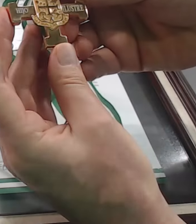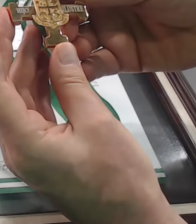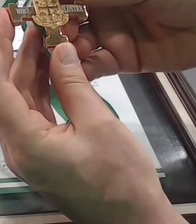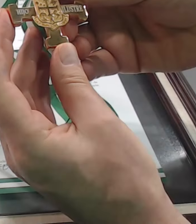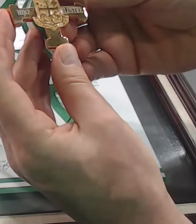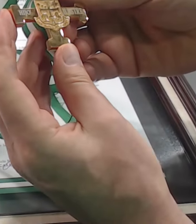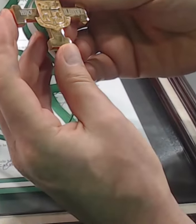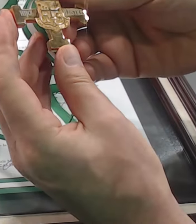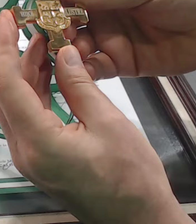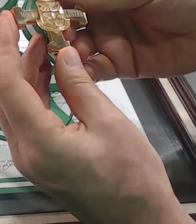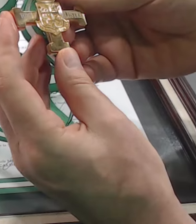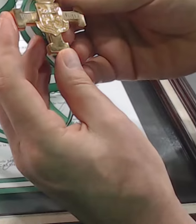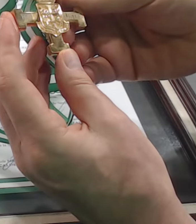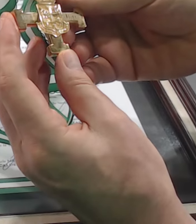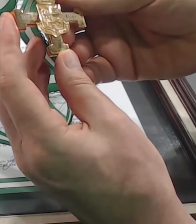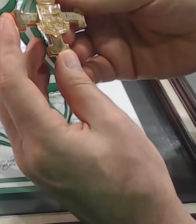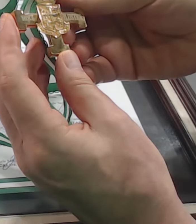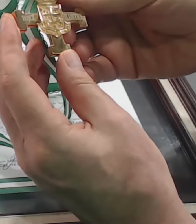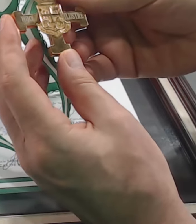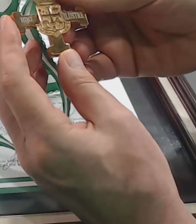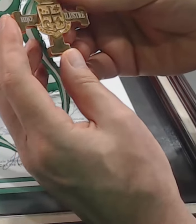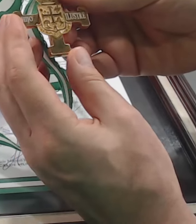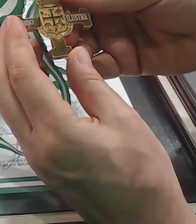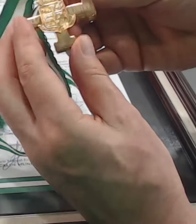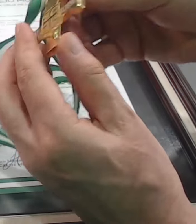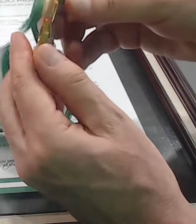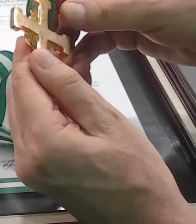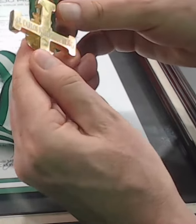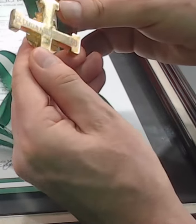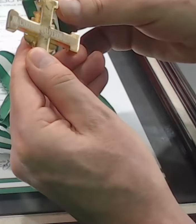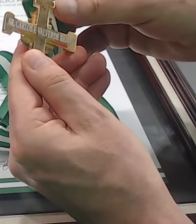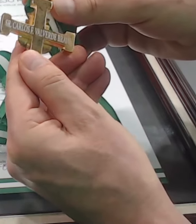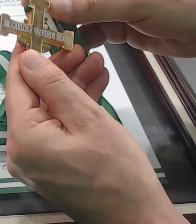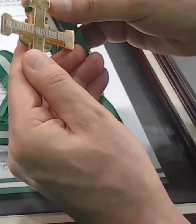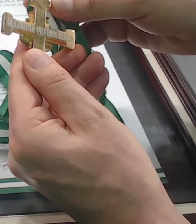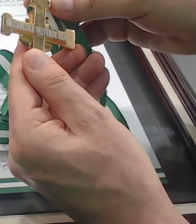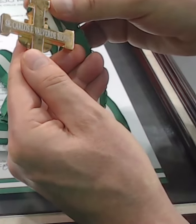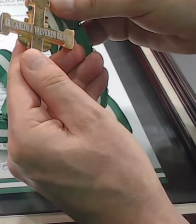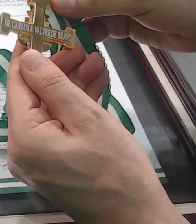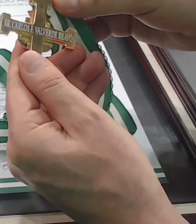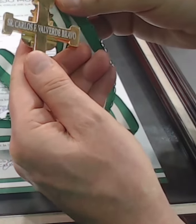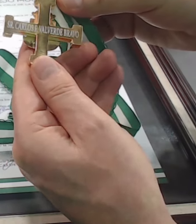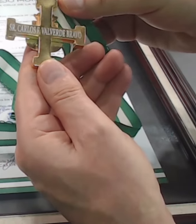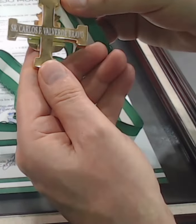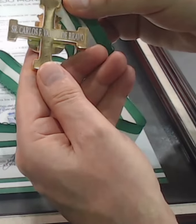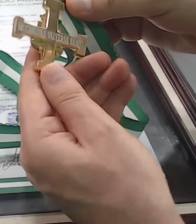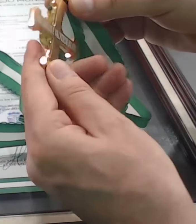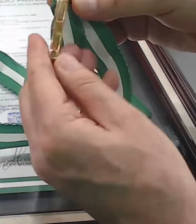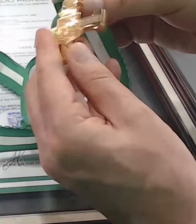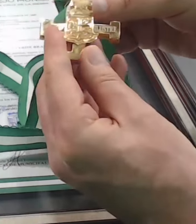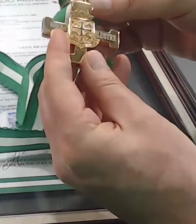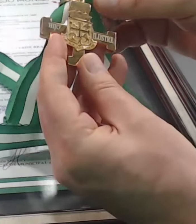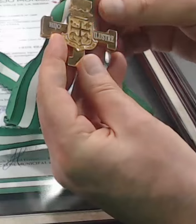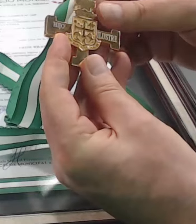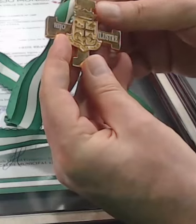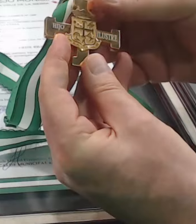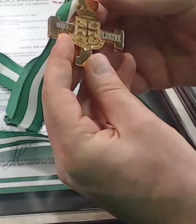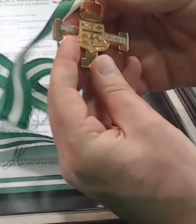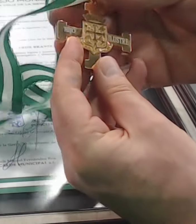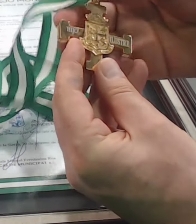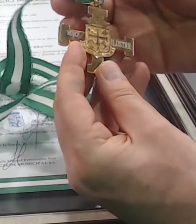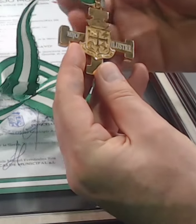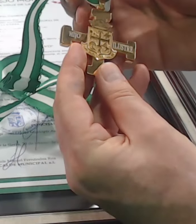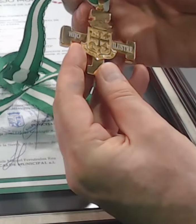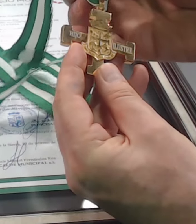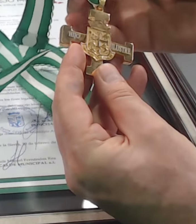de Hijo Ilustre, Orden Ñuflo de Chávez, para Carlos Federico Valverde Bravo. La